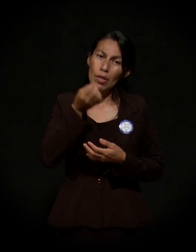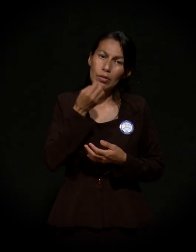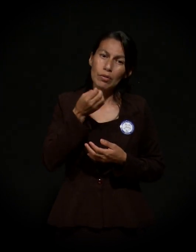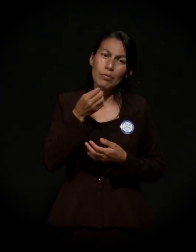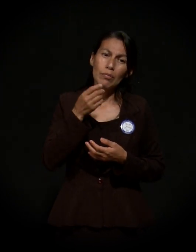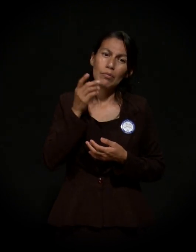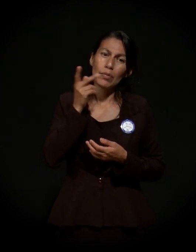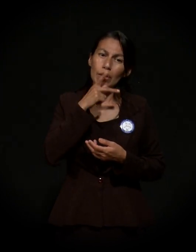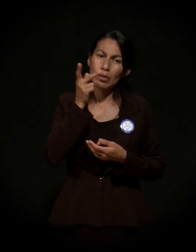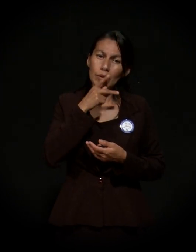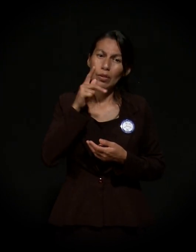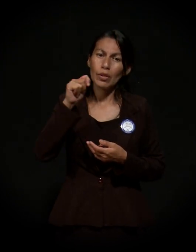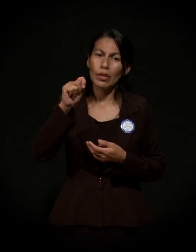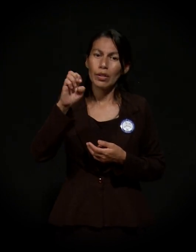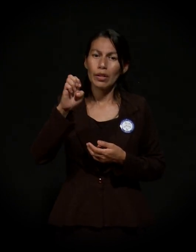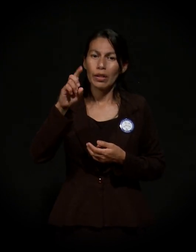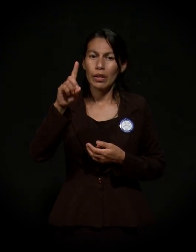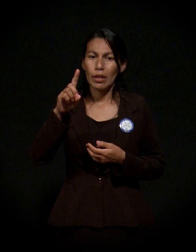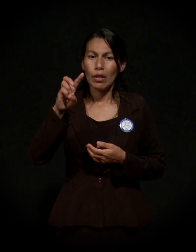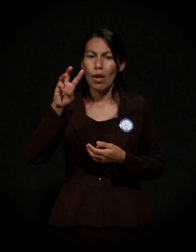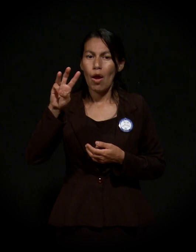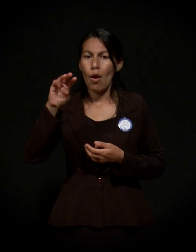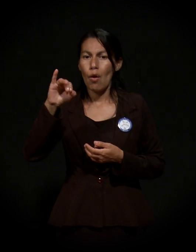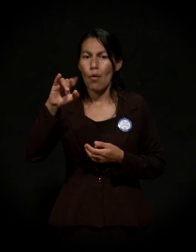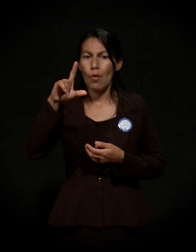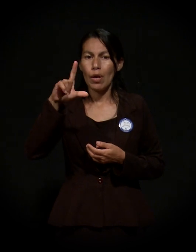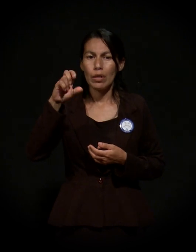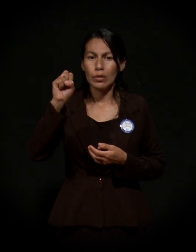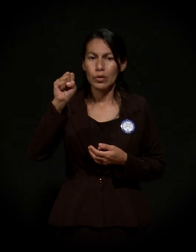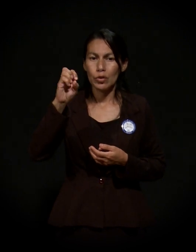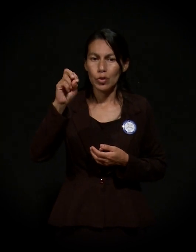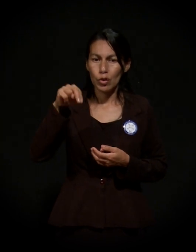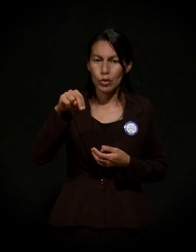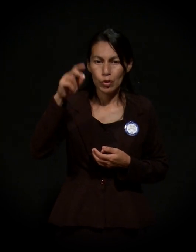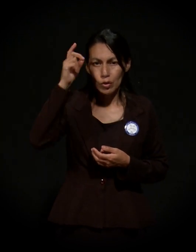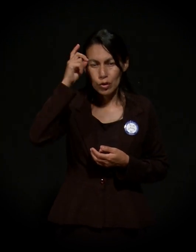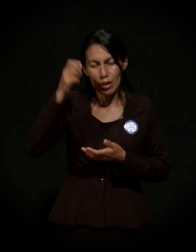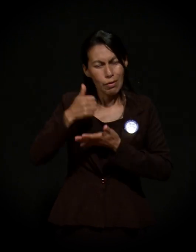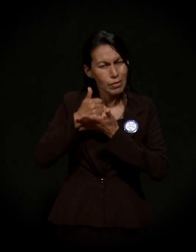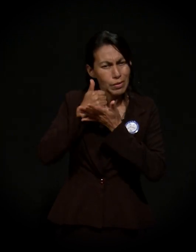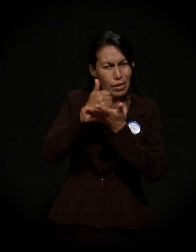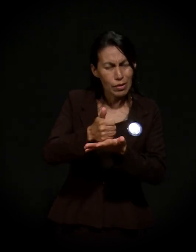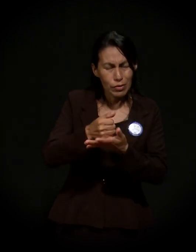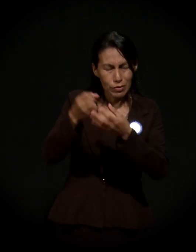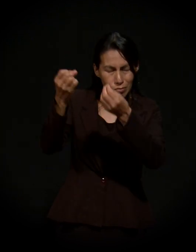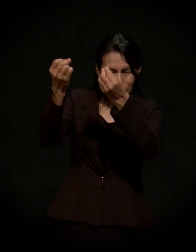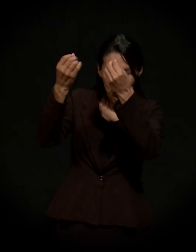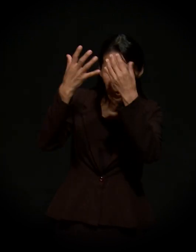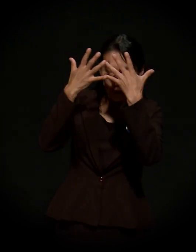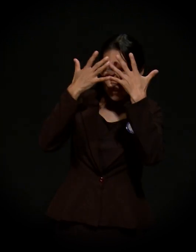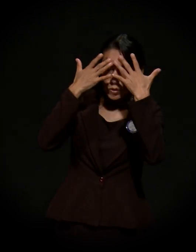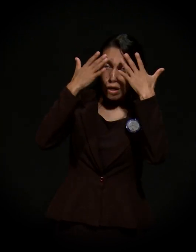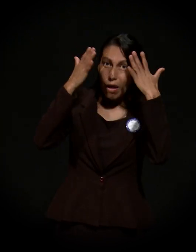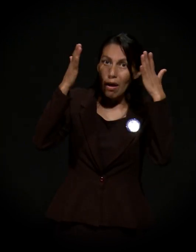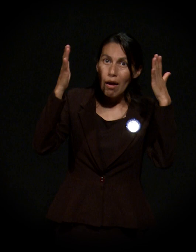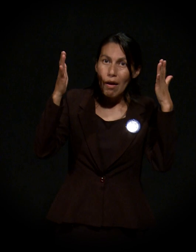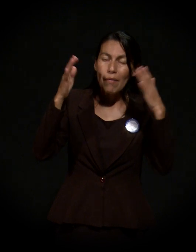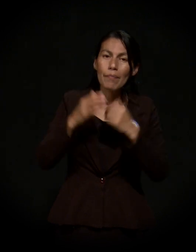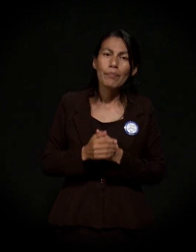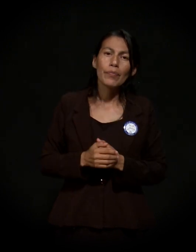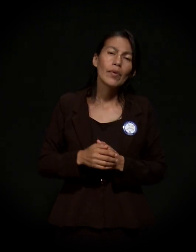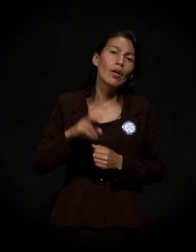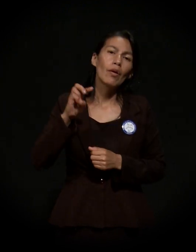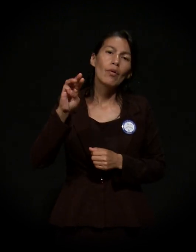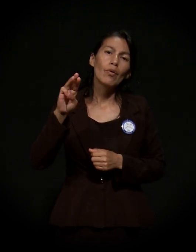Sandra Cubides, oración por los pastores Ted Wilson, Orlando Enamorado, que Dios les inspire